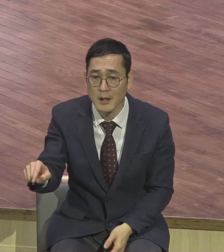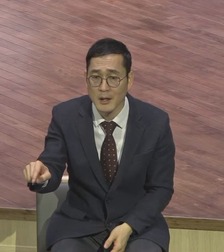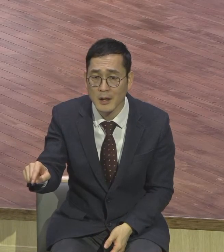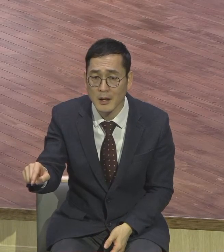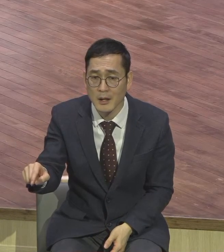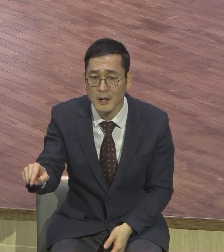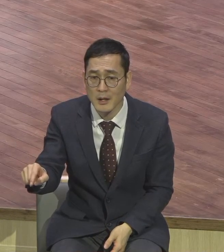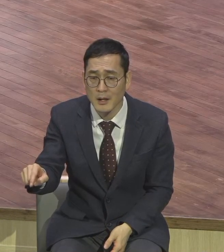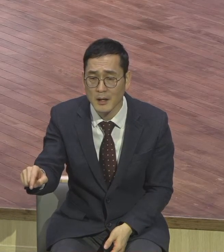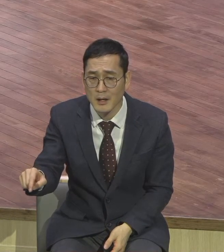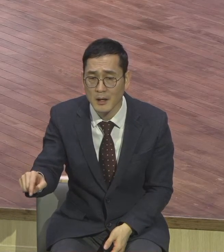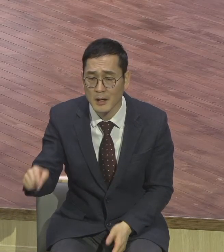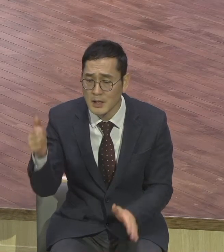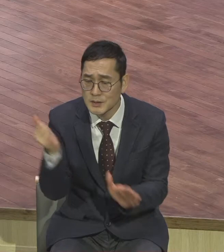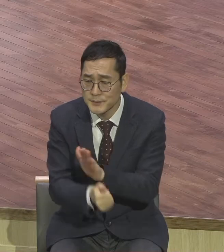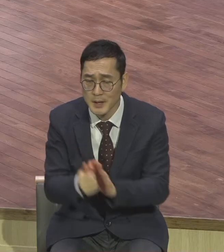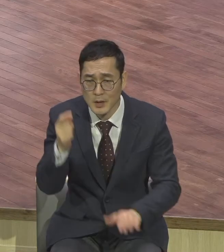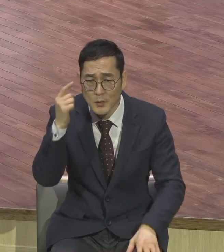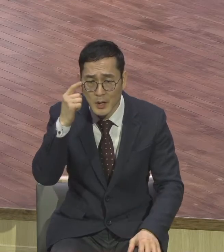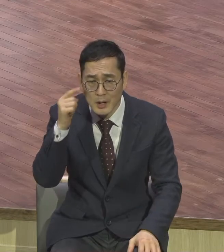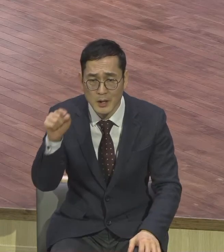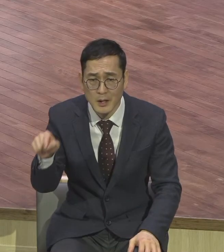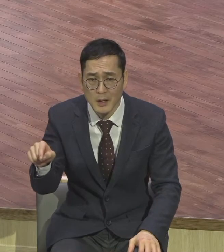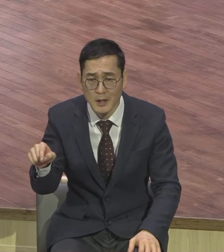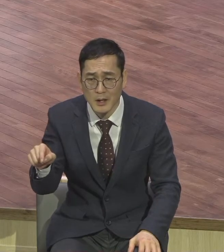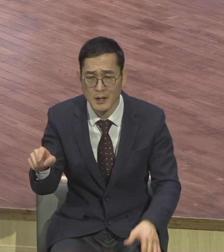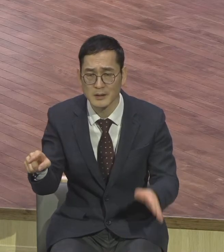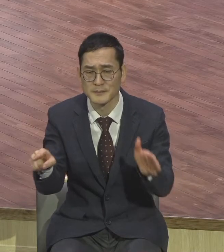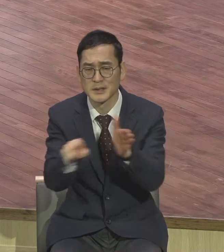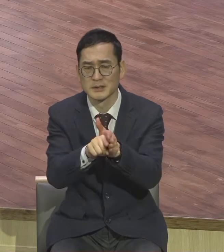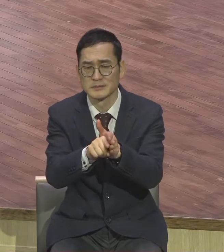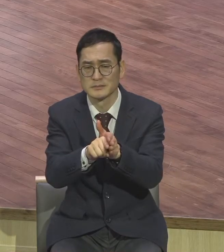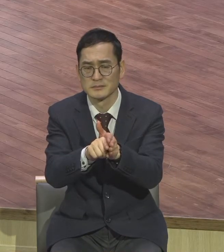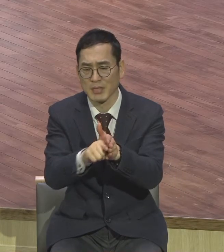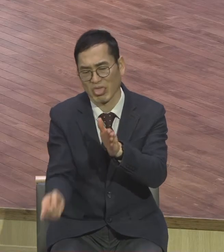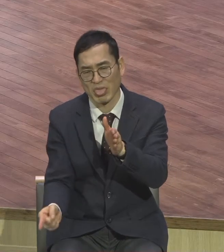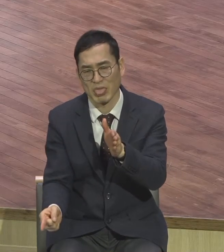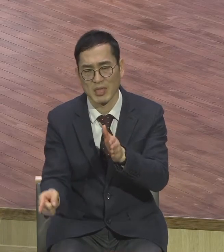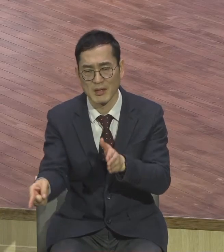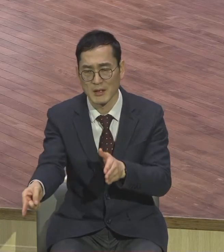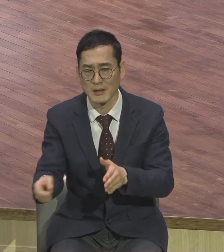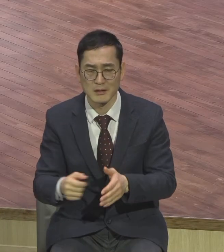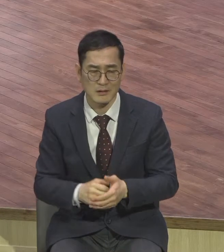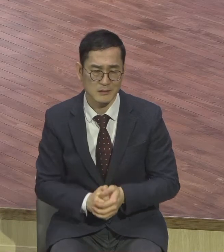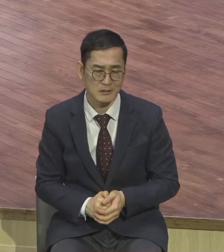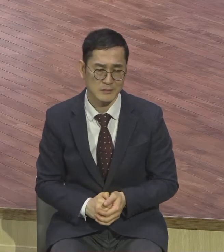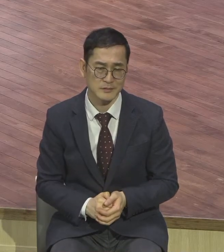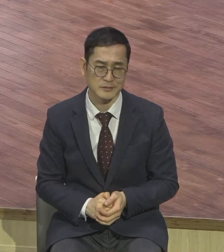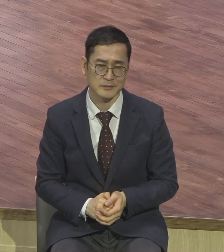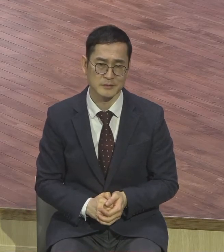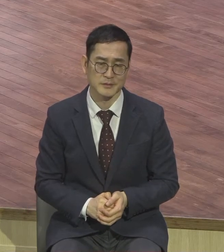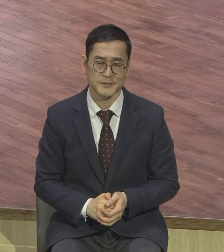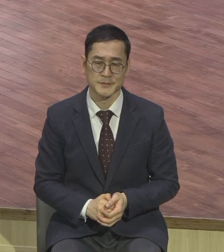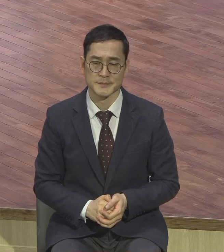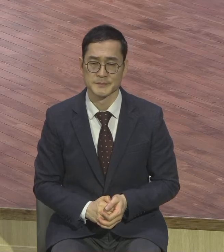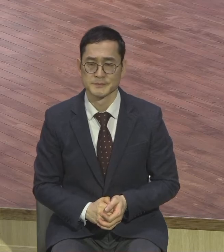완전 무기력 완전 불신함 그 자체였어요. 시간 지나다 보니까 이런 모습을